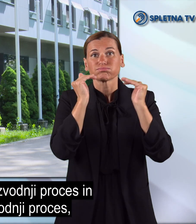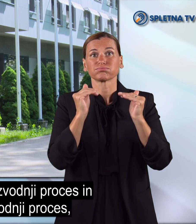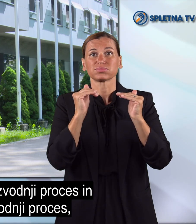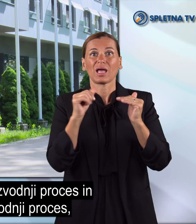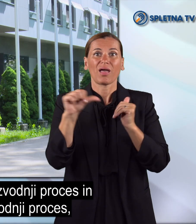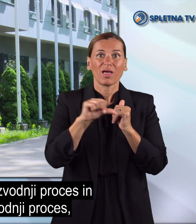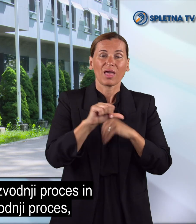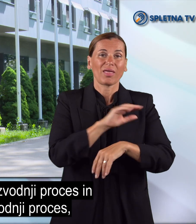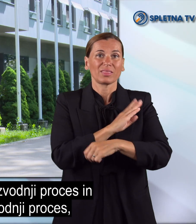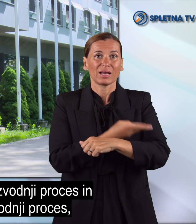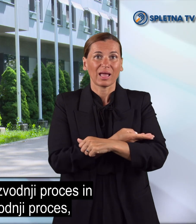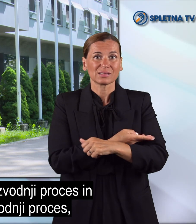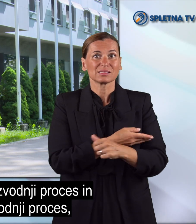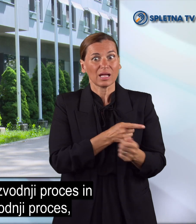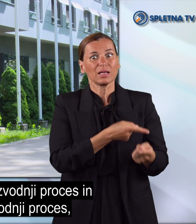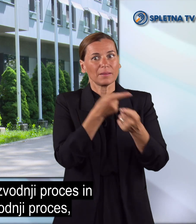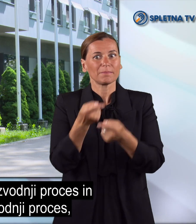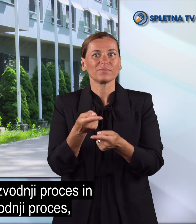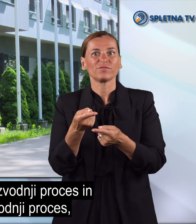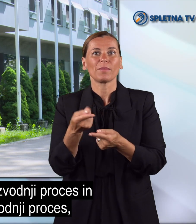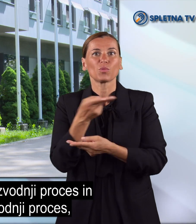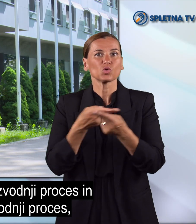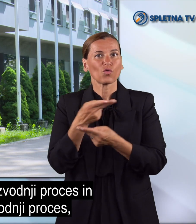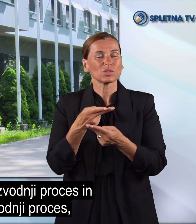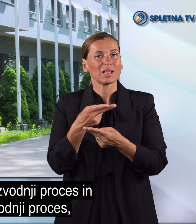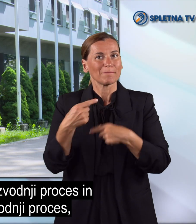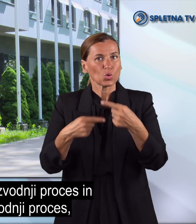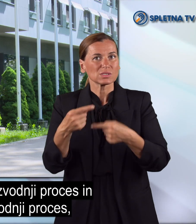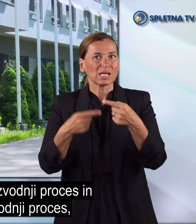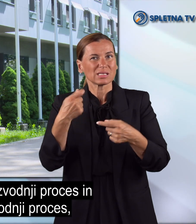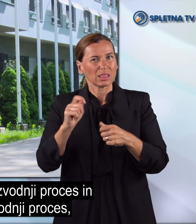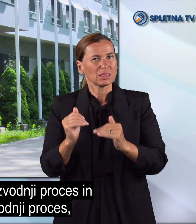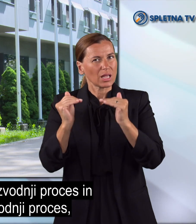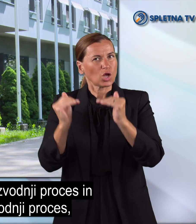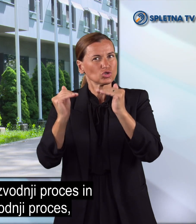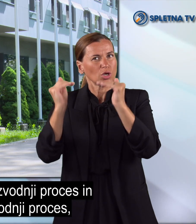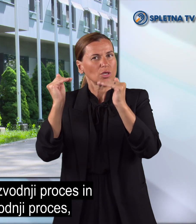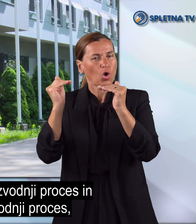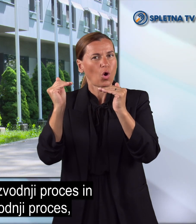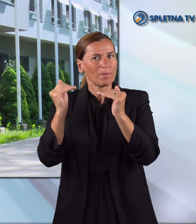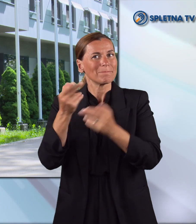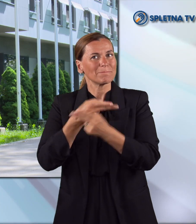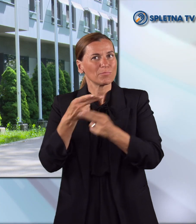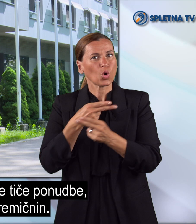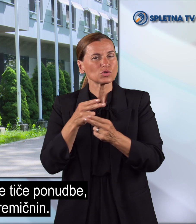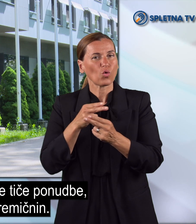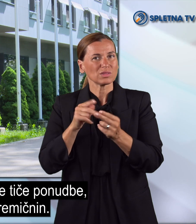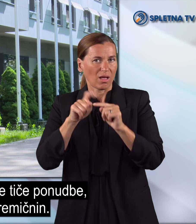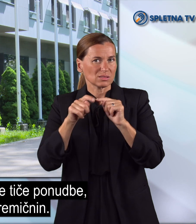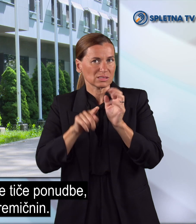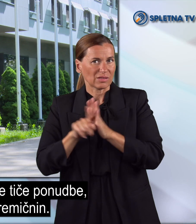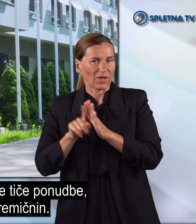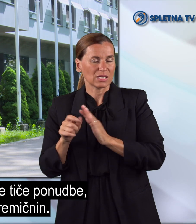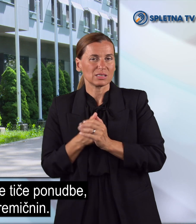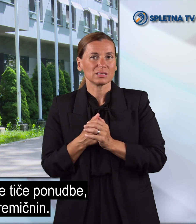energente, ki vstopajo kot input v proizvodni proces in dražijo proizvodnjo dobrin in pa